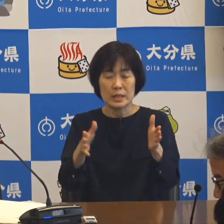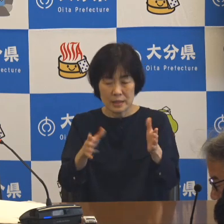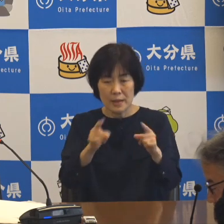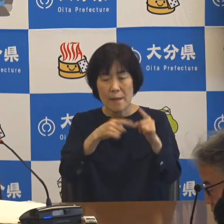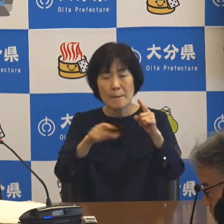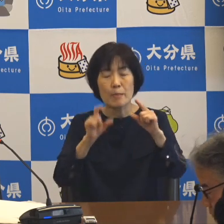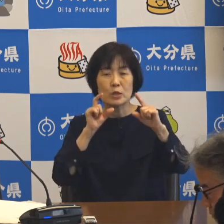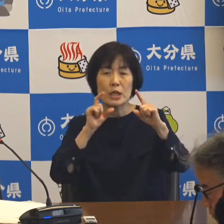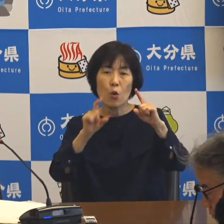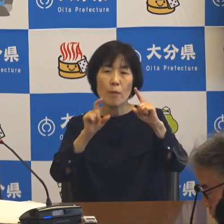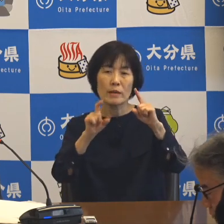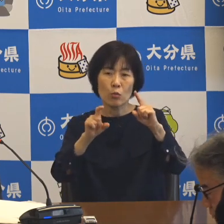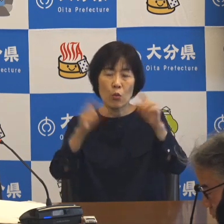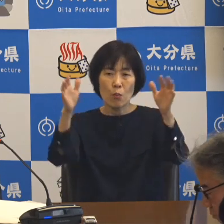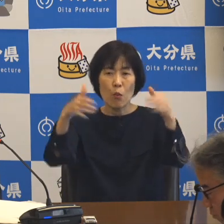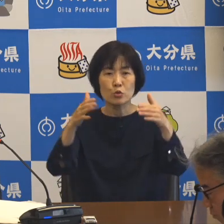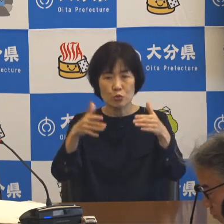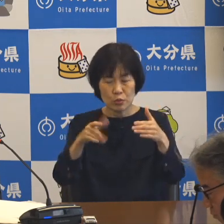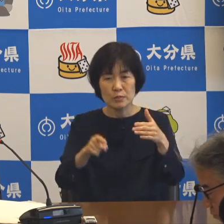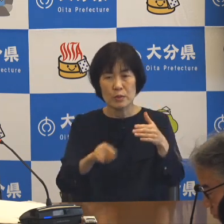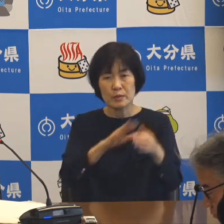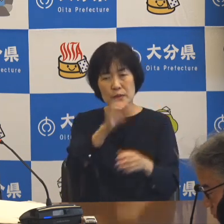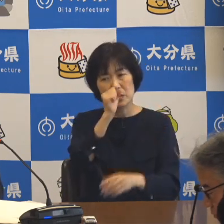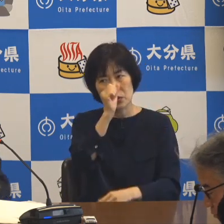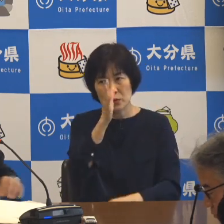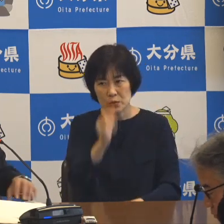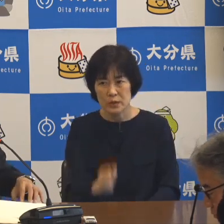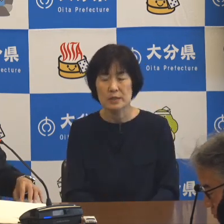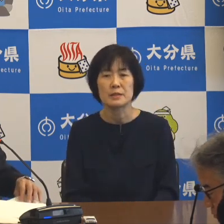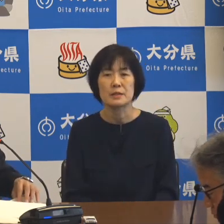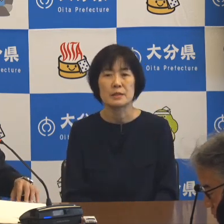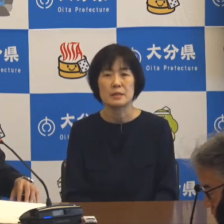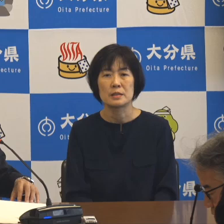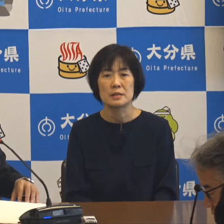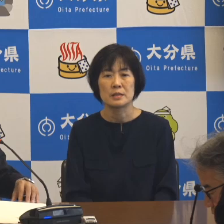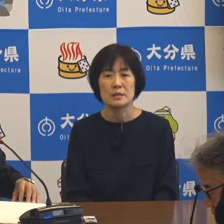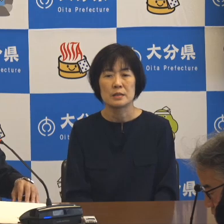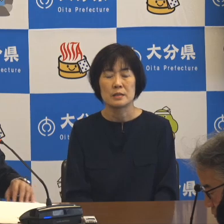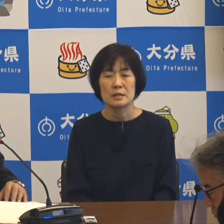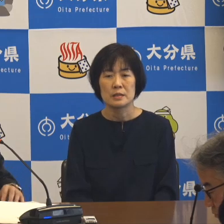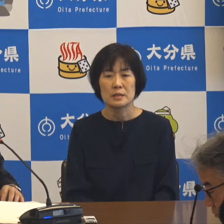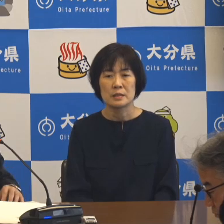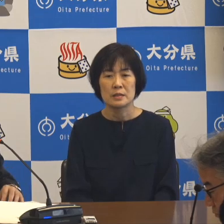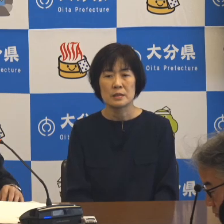集をしておりますので、よろしくお願いいたします。ですね、